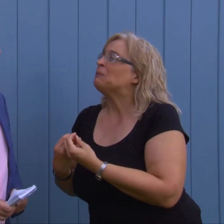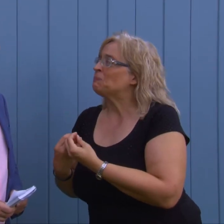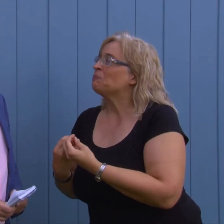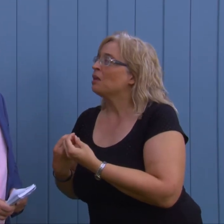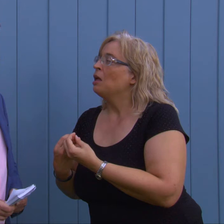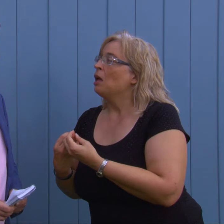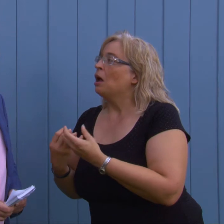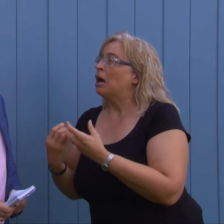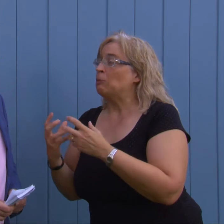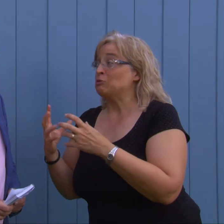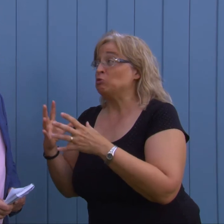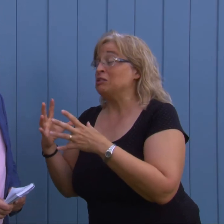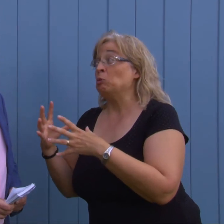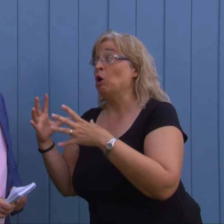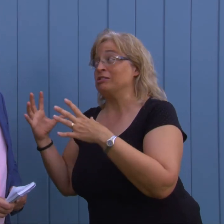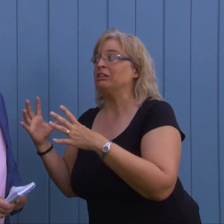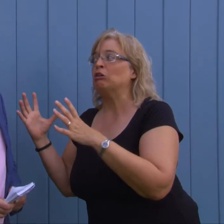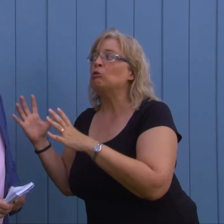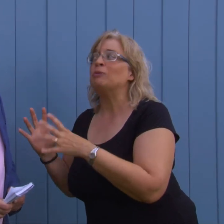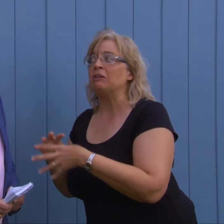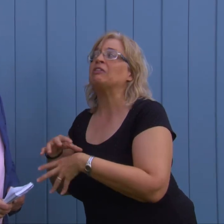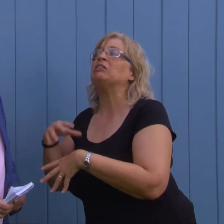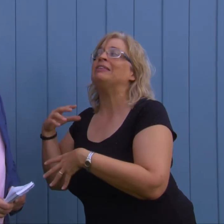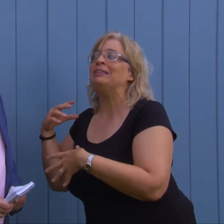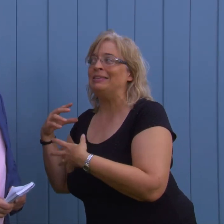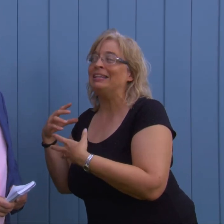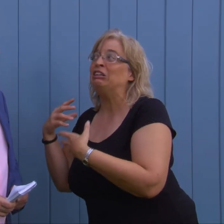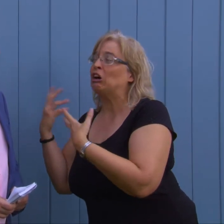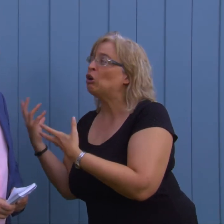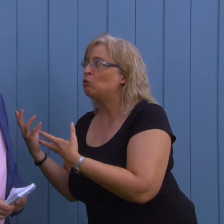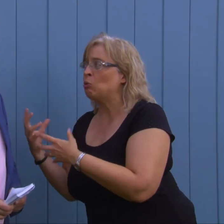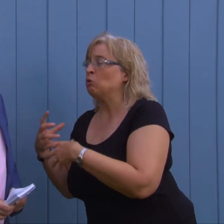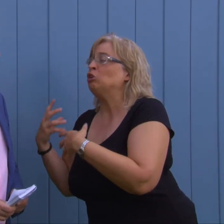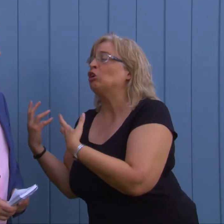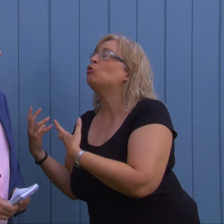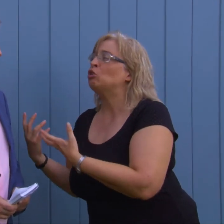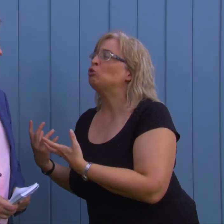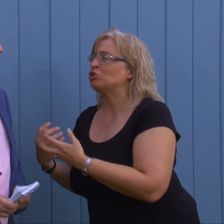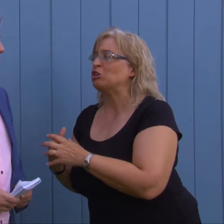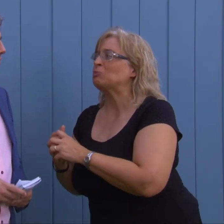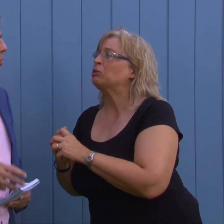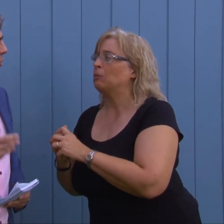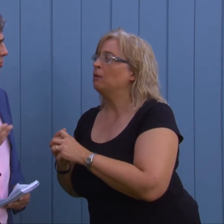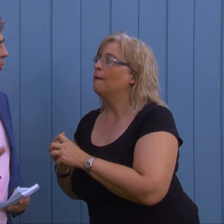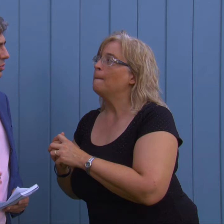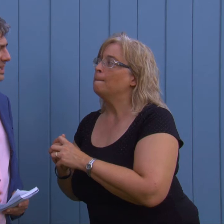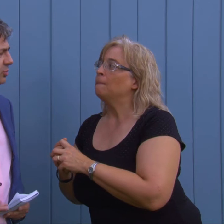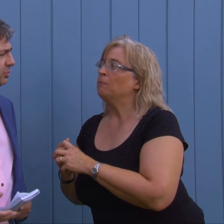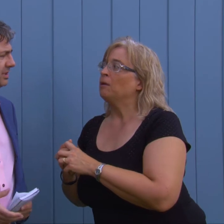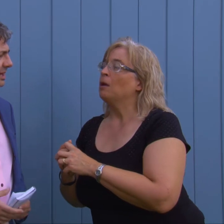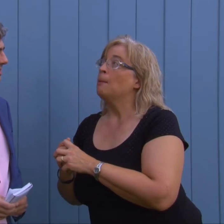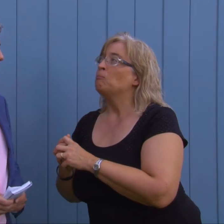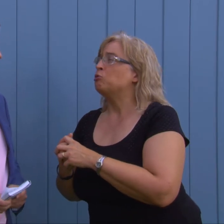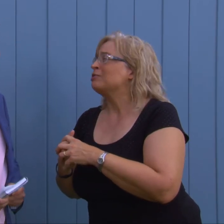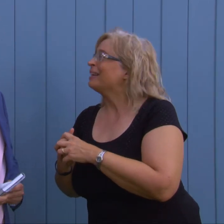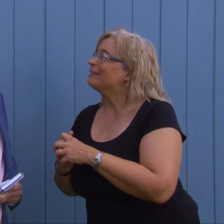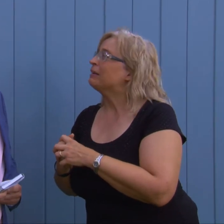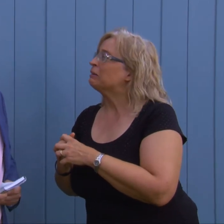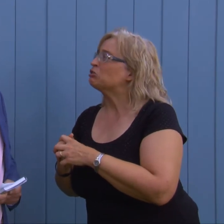OK. Alors, parce qu'on dit, bon, c'est gros, puis il y avait des gros changements. Trop audacieux, peut-être?